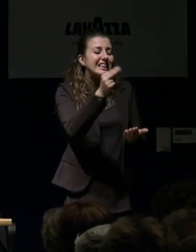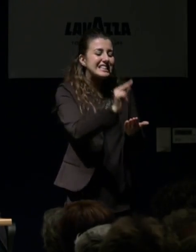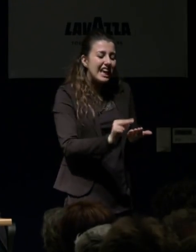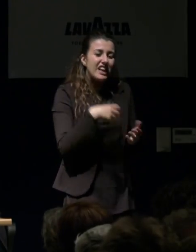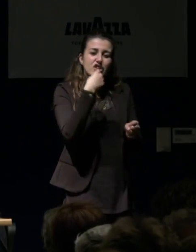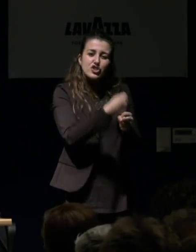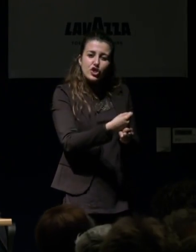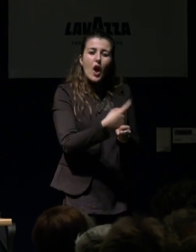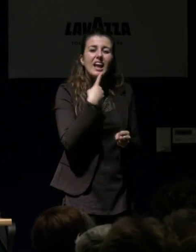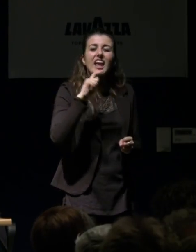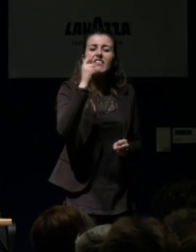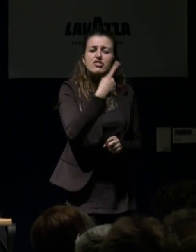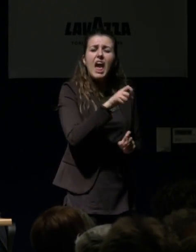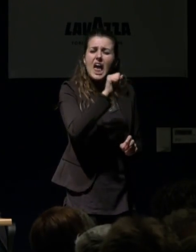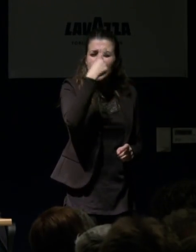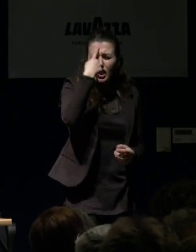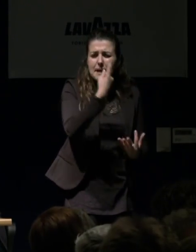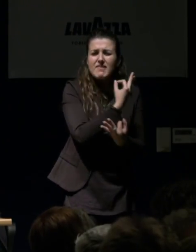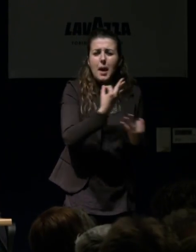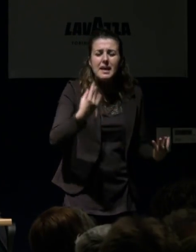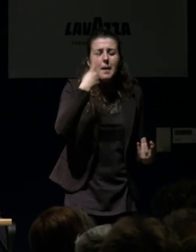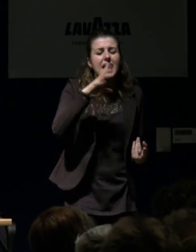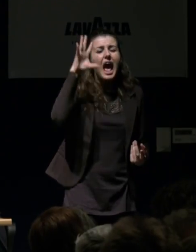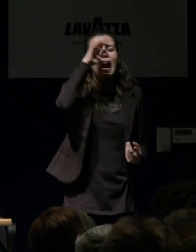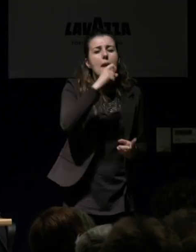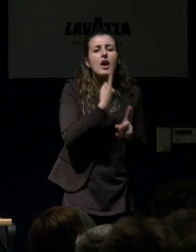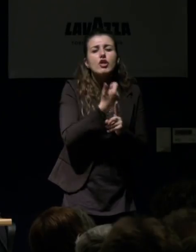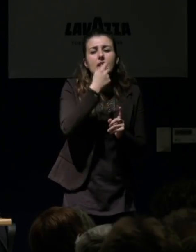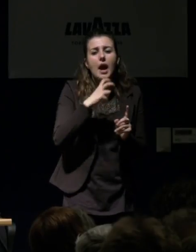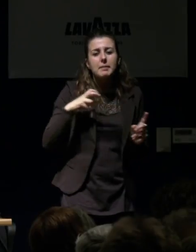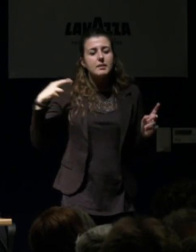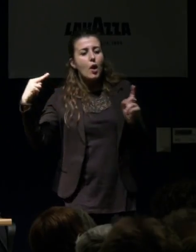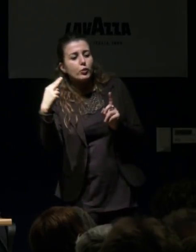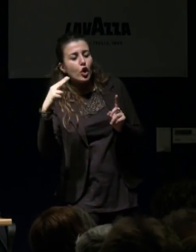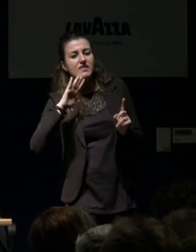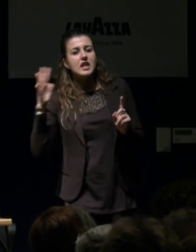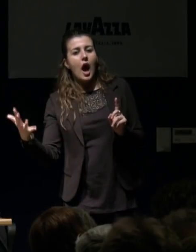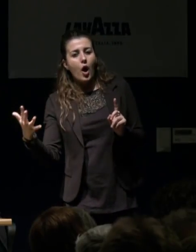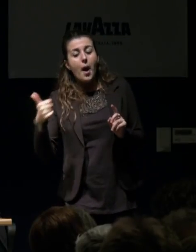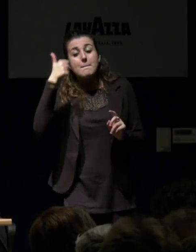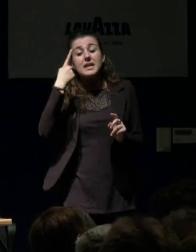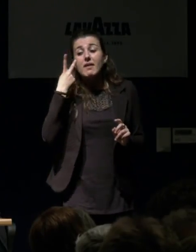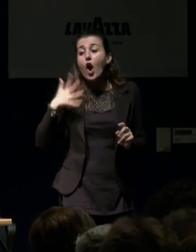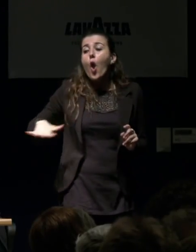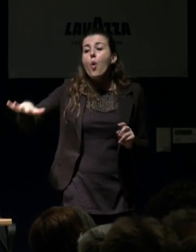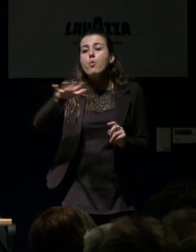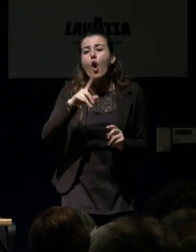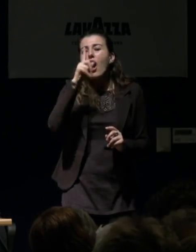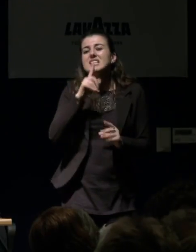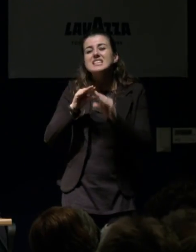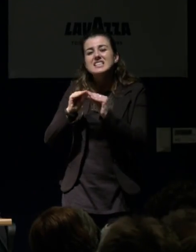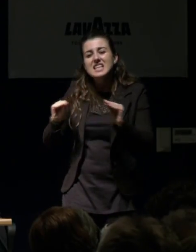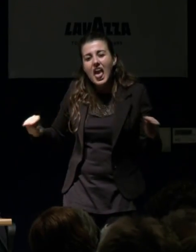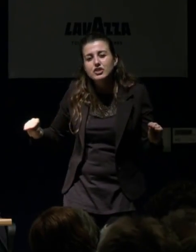alessandro lo sapeva benissimo che per capirla bisogna andare esattamente dalla parte opposta cioè bisognava andare nei luoghi silenziosi nei luoghi